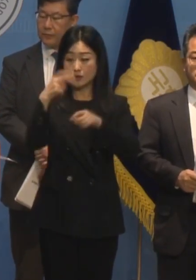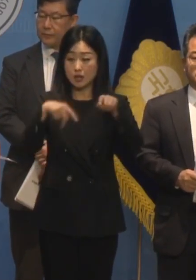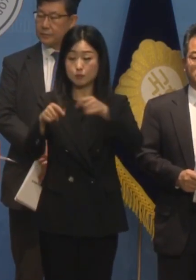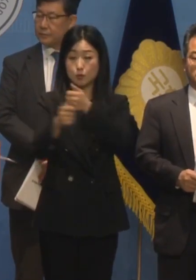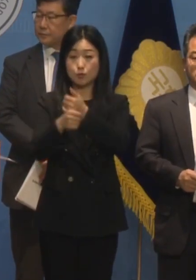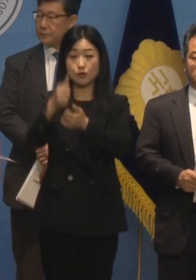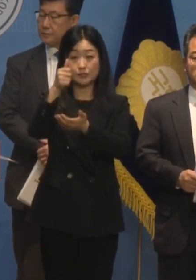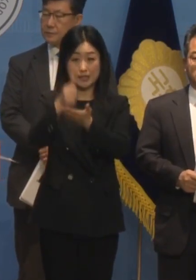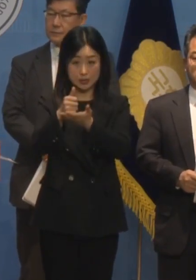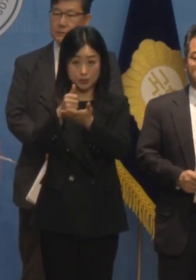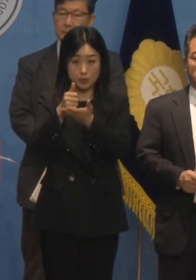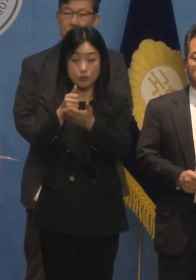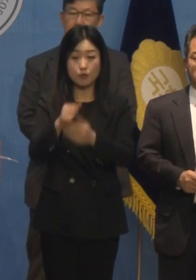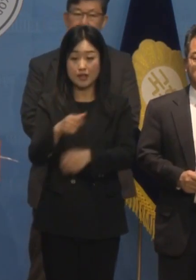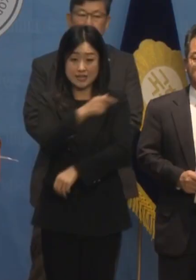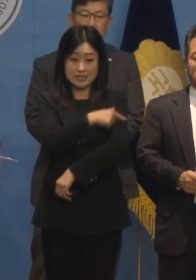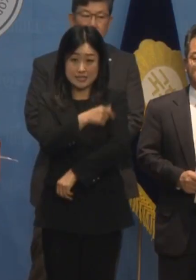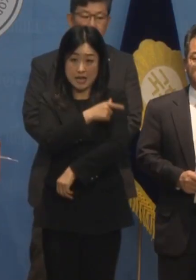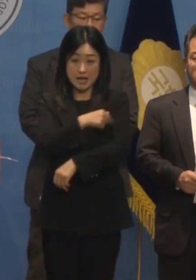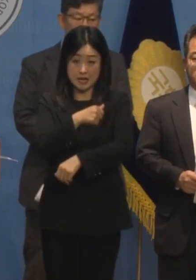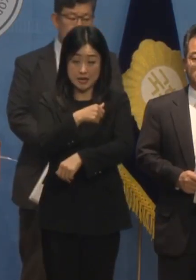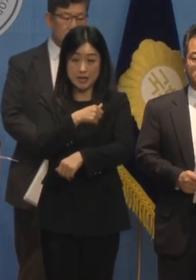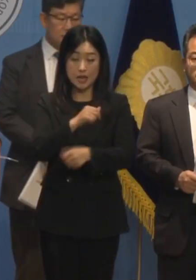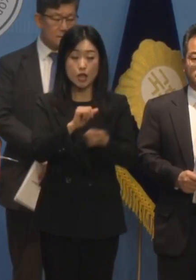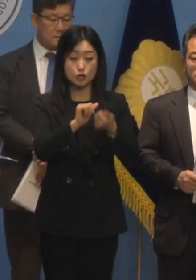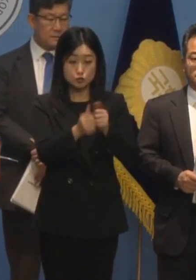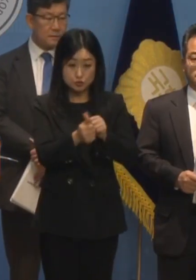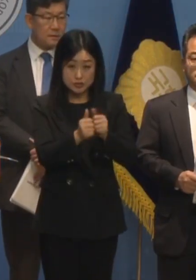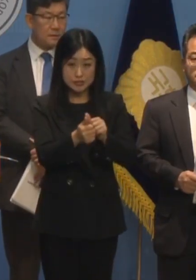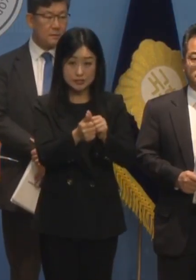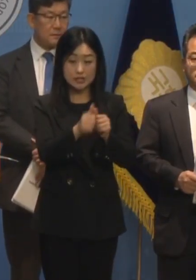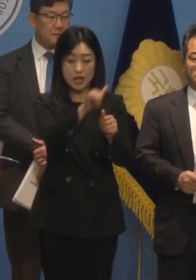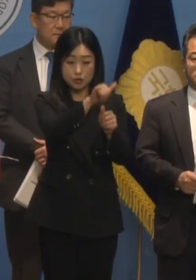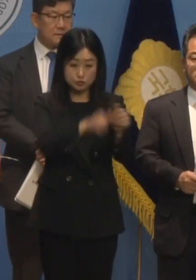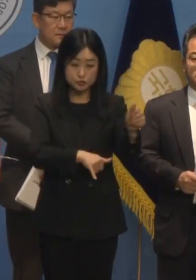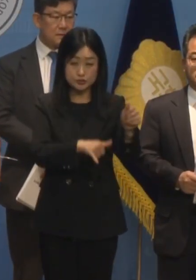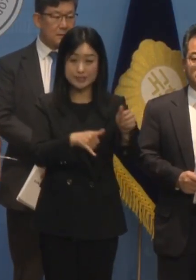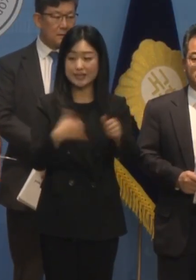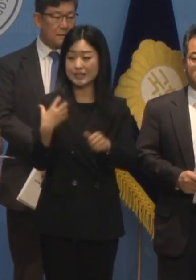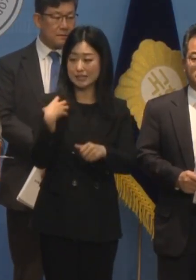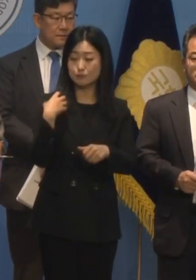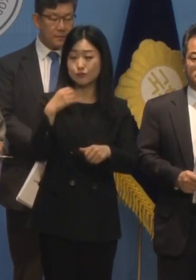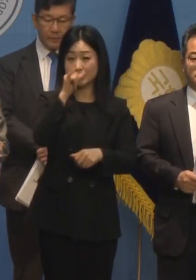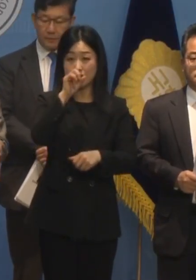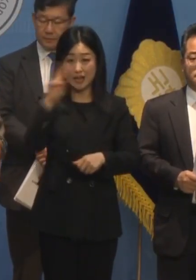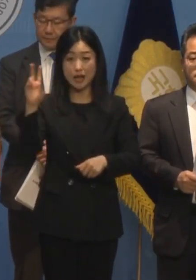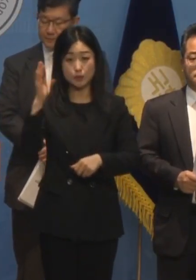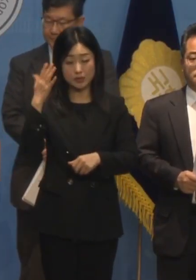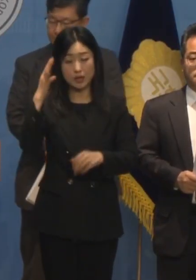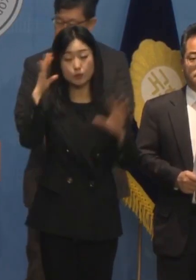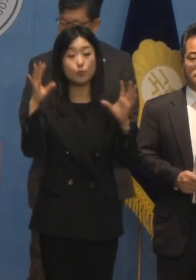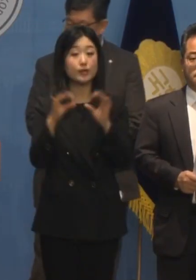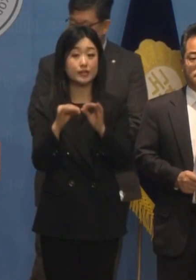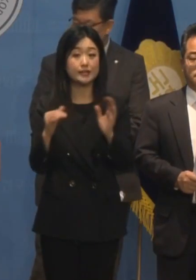금융감독원장 또한 이사의 충실 의무 대상에 주주로까지 확대해야 한다고 명확히 밝힌 바 있습니다.